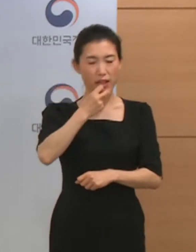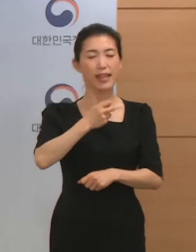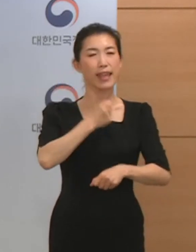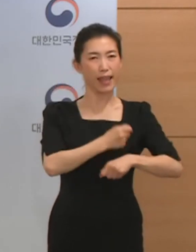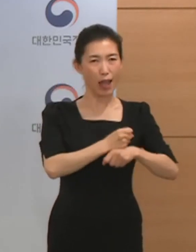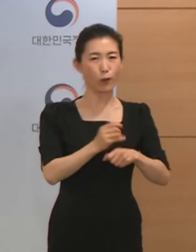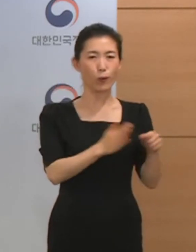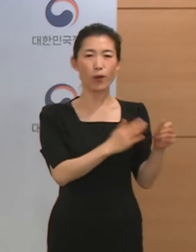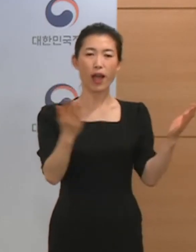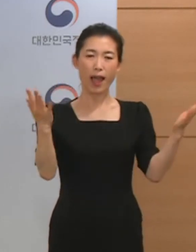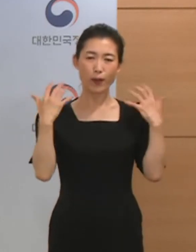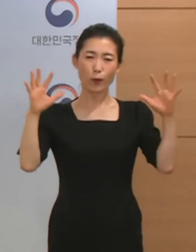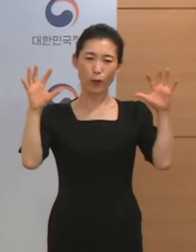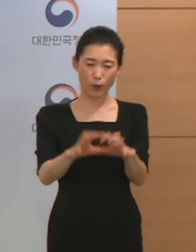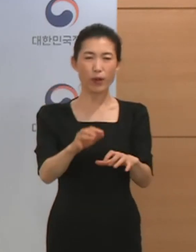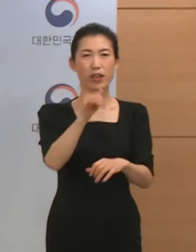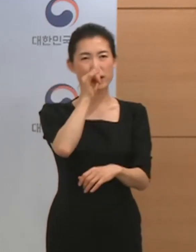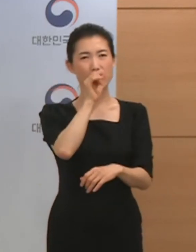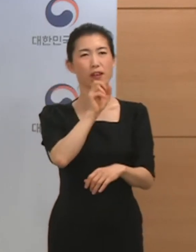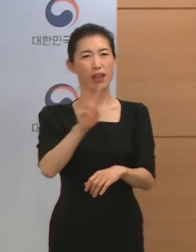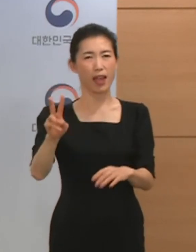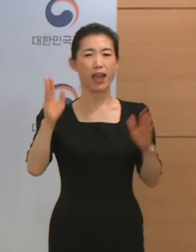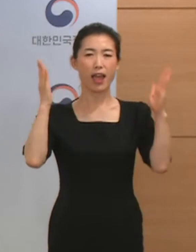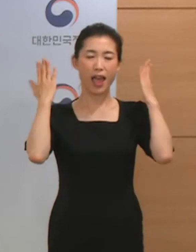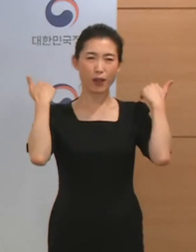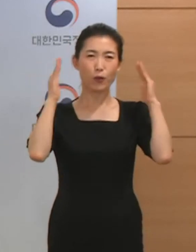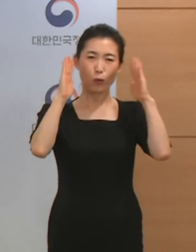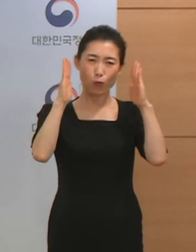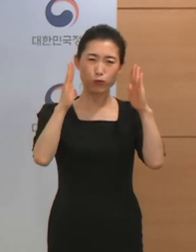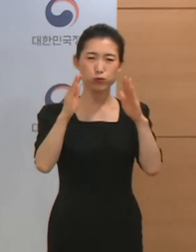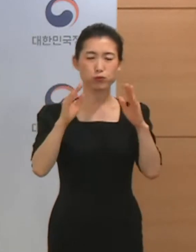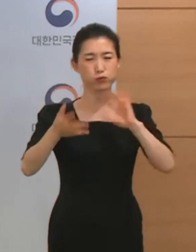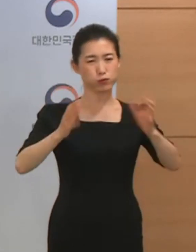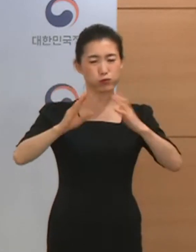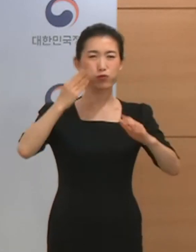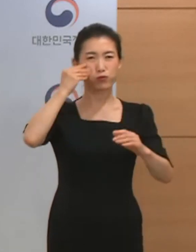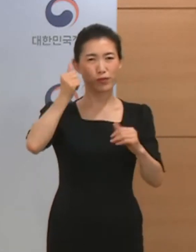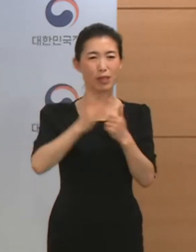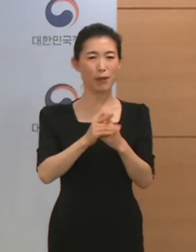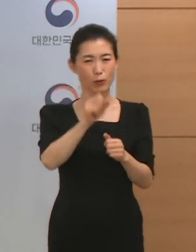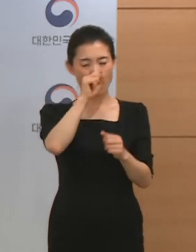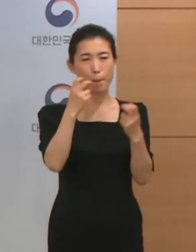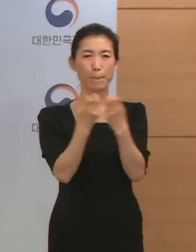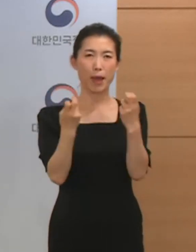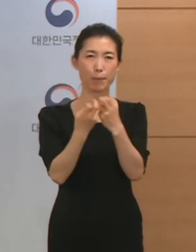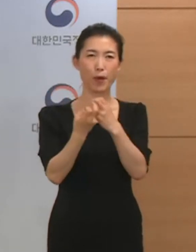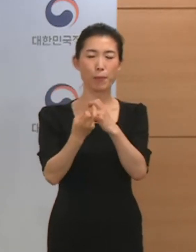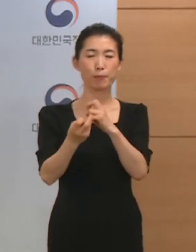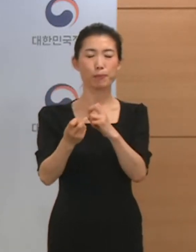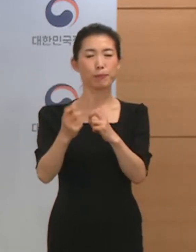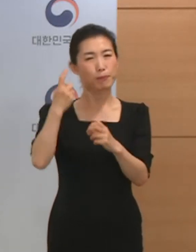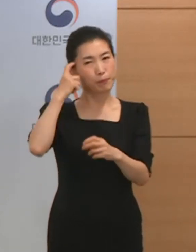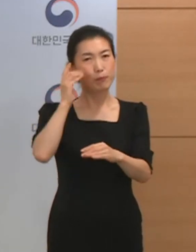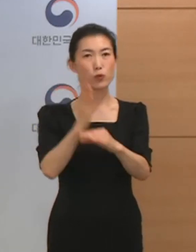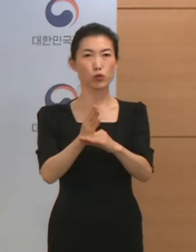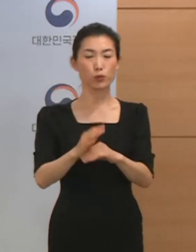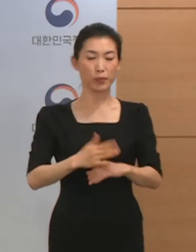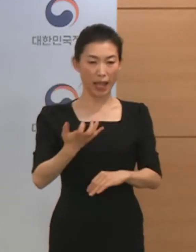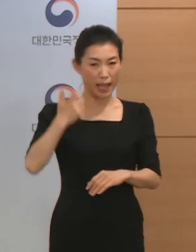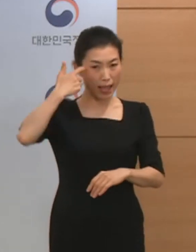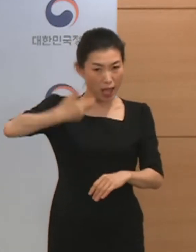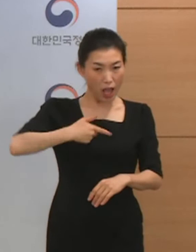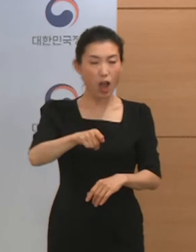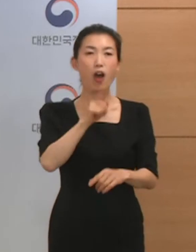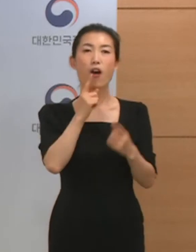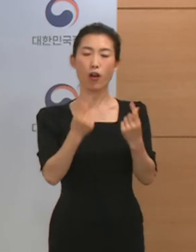학생들 간의 활동들이 증가할 수 있는 방안들을 모색하고 있는 중입니다. 질의에서 말씀하신 것처럼